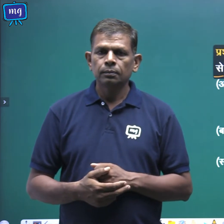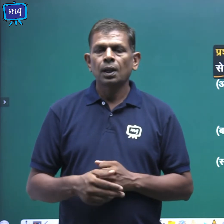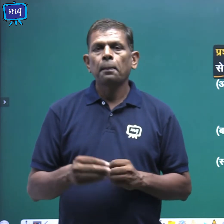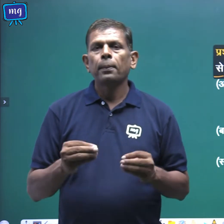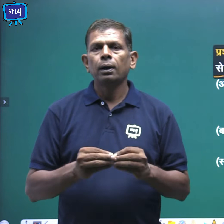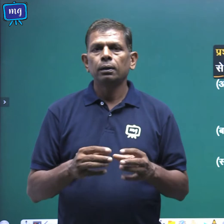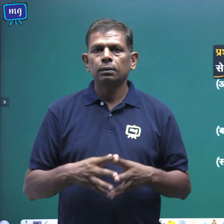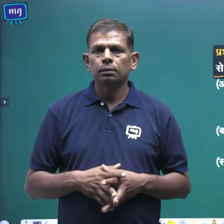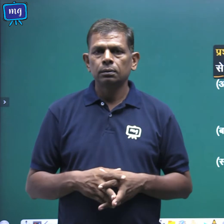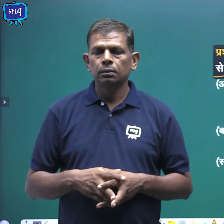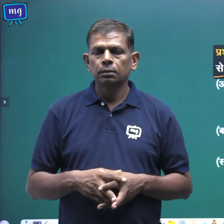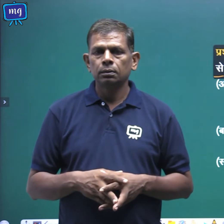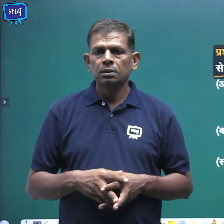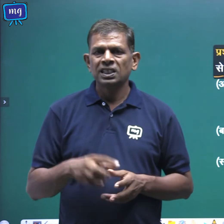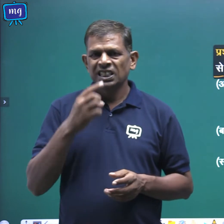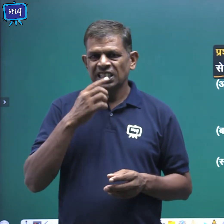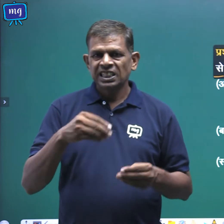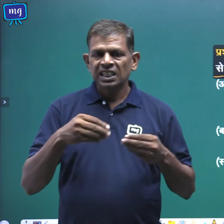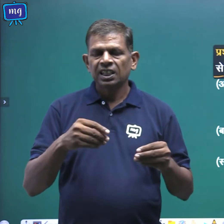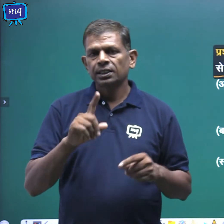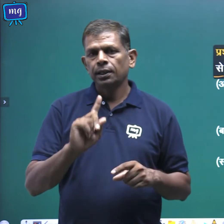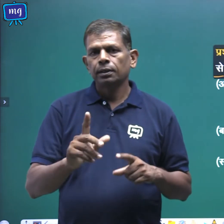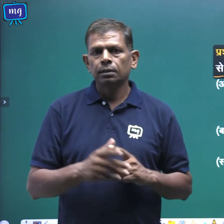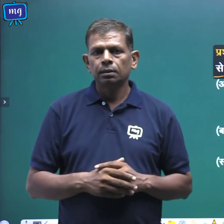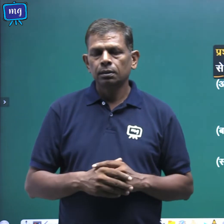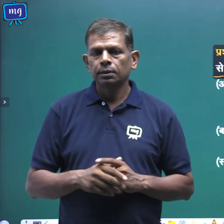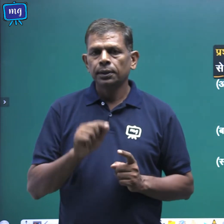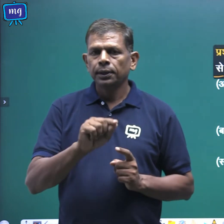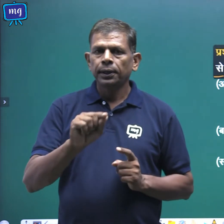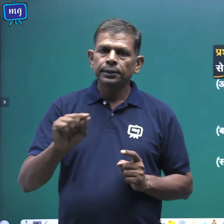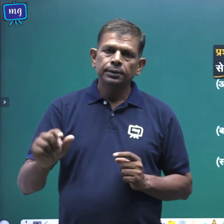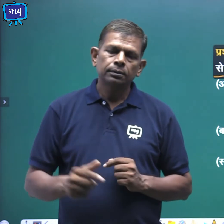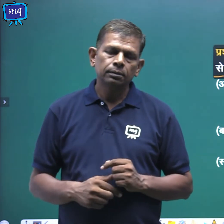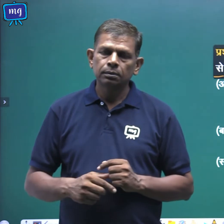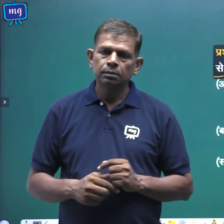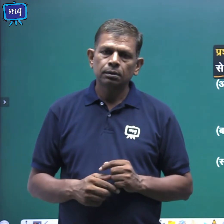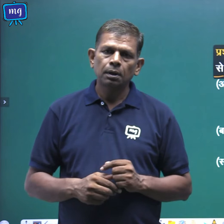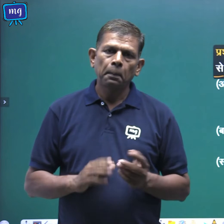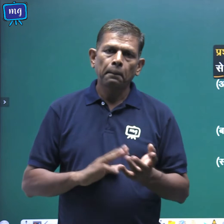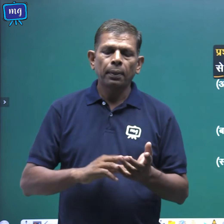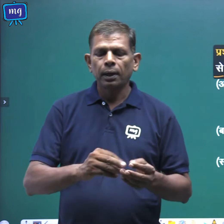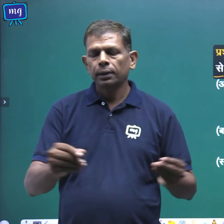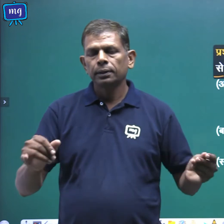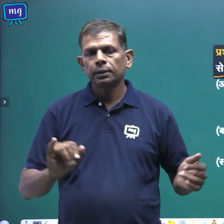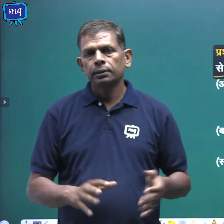ब, कागज एक डैश पदार्थ है।